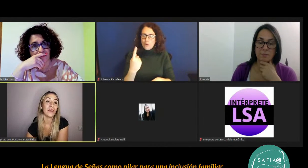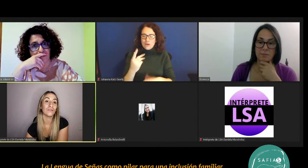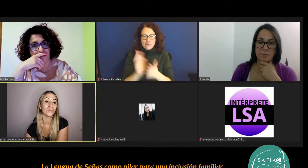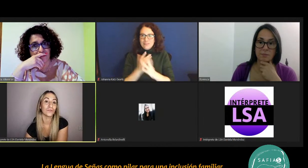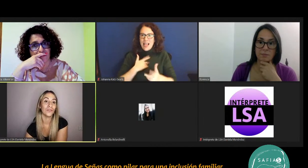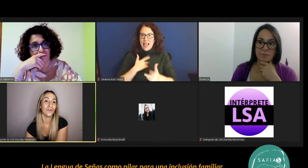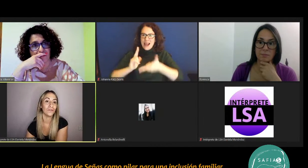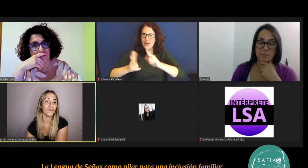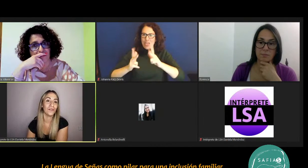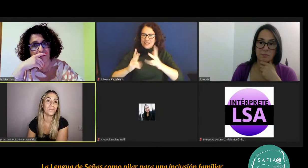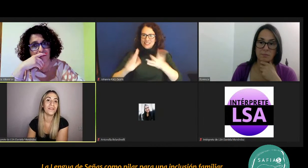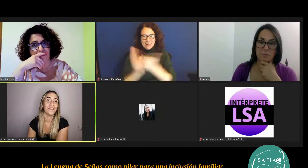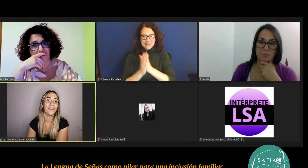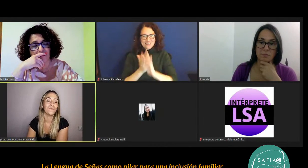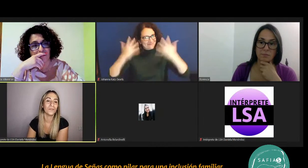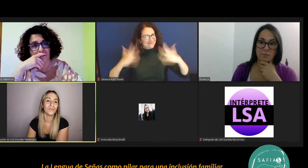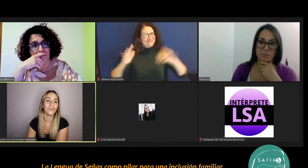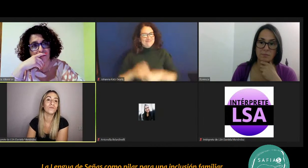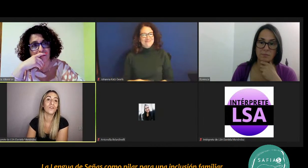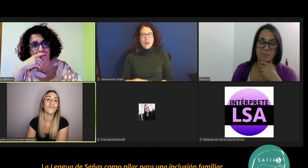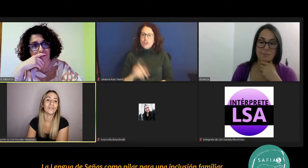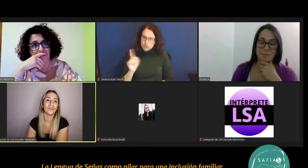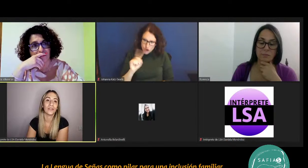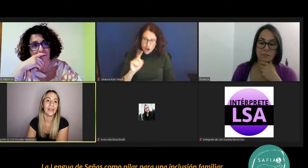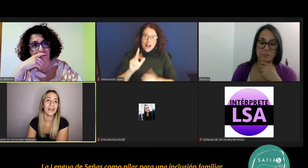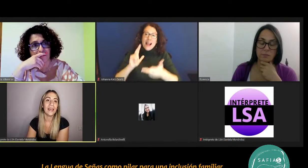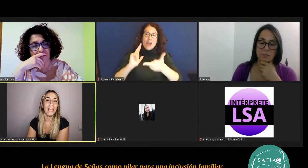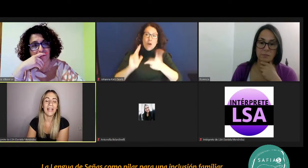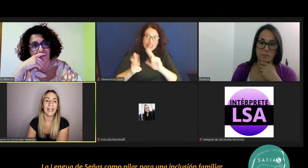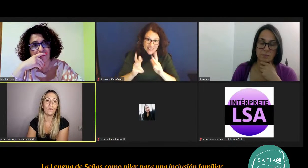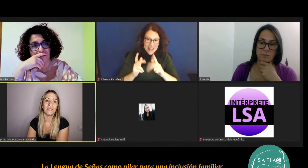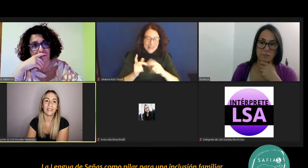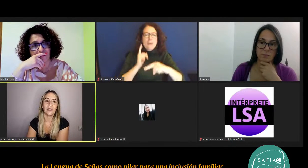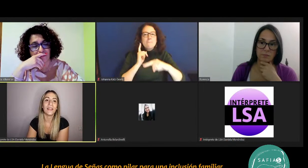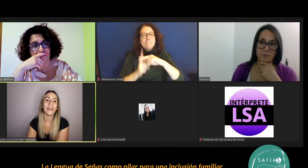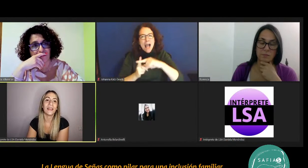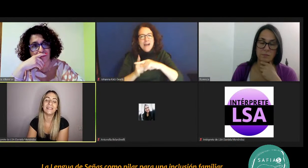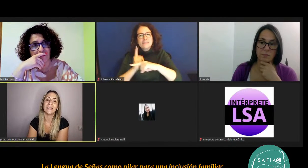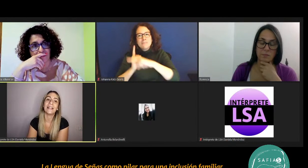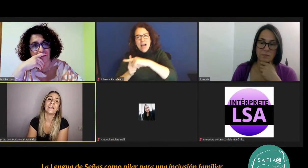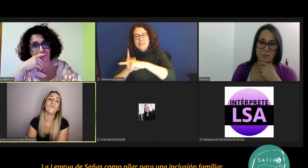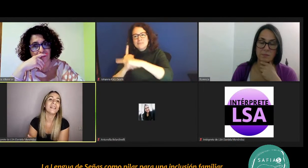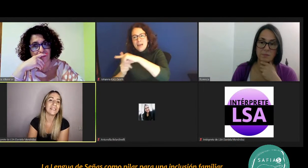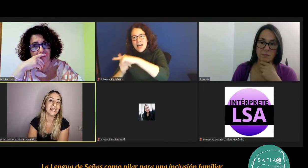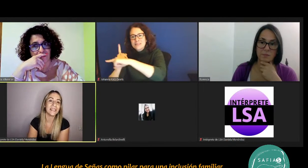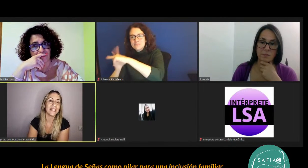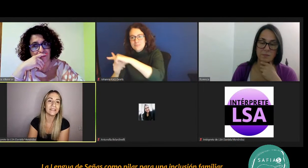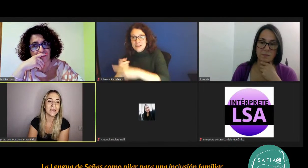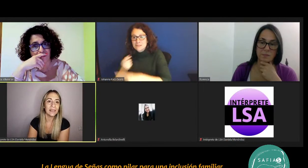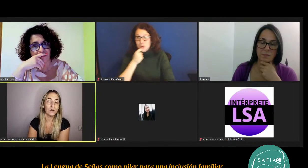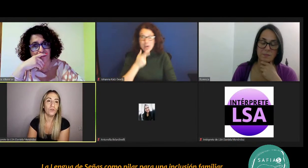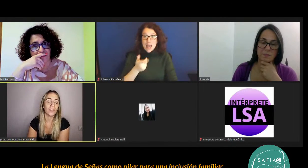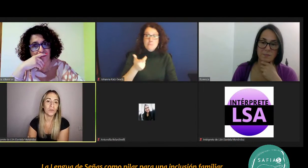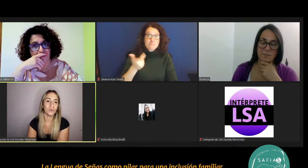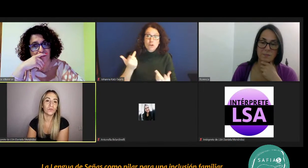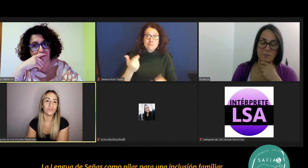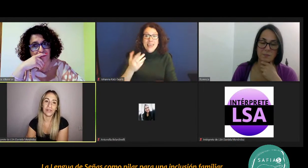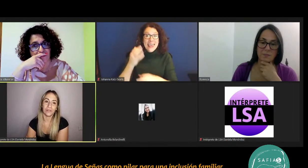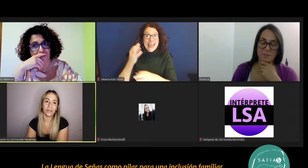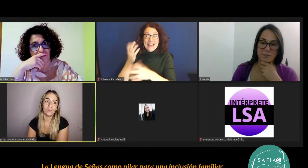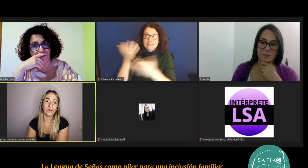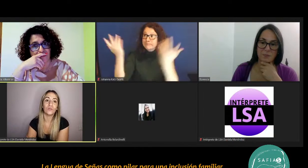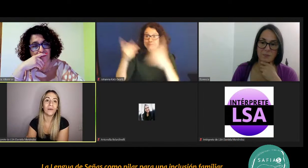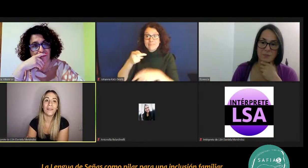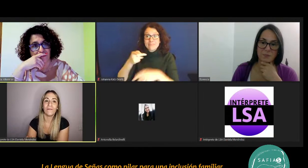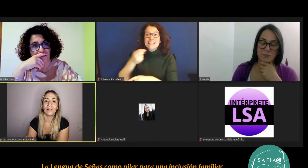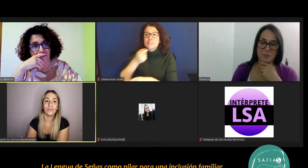Es una construcción, no depende de un solo factor que es la lengua de señas. No es que gracias a la lengua de señas uno se construye,